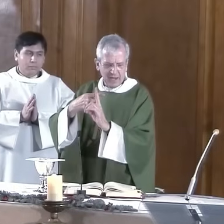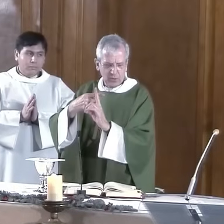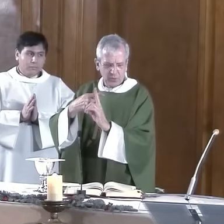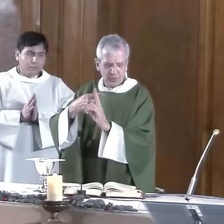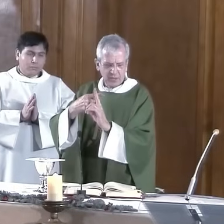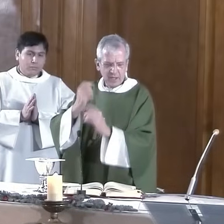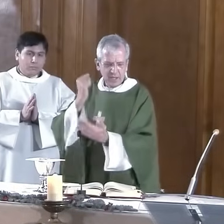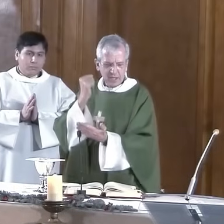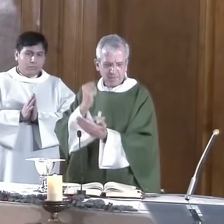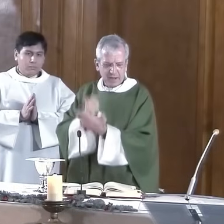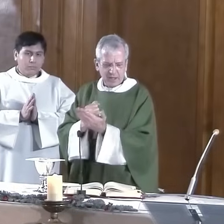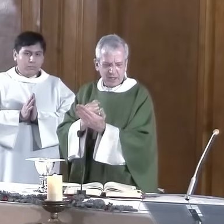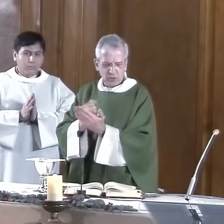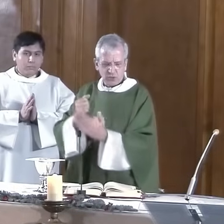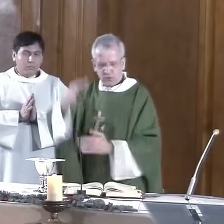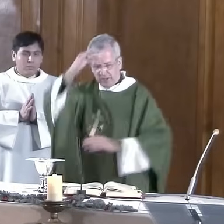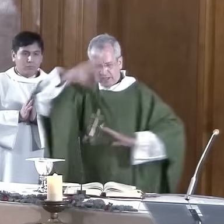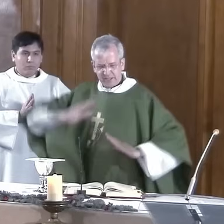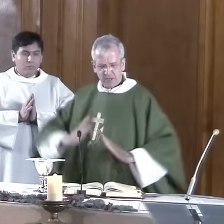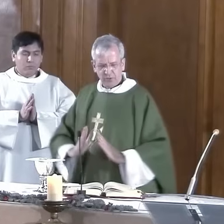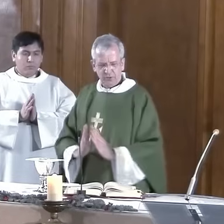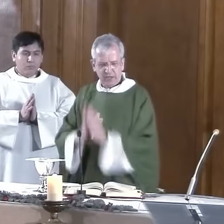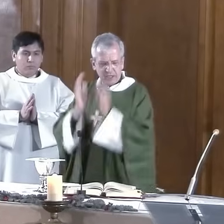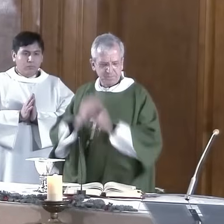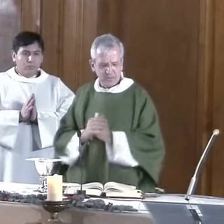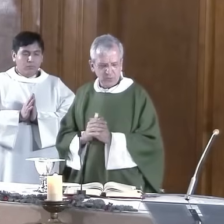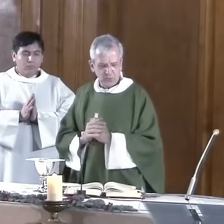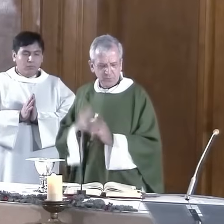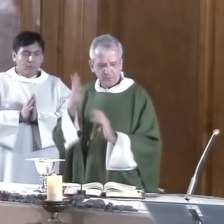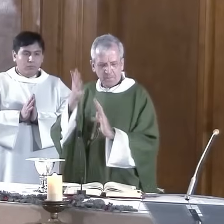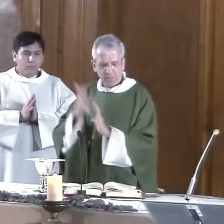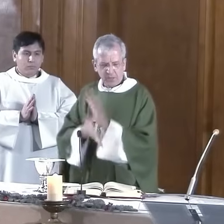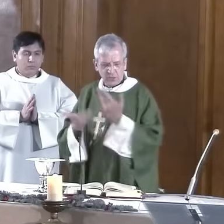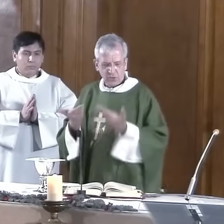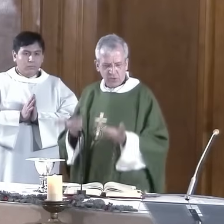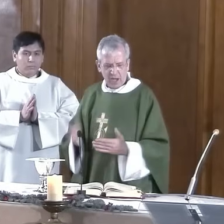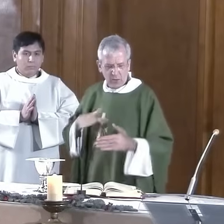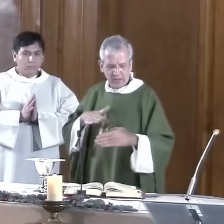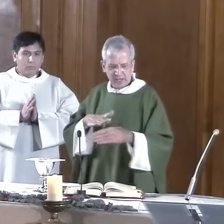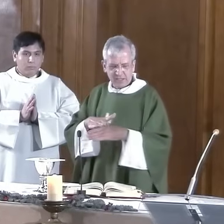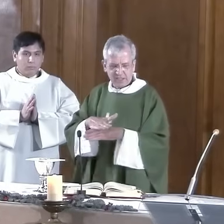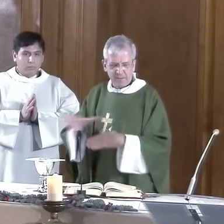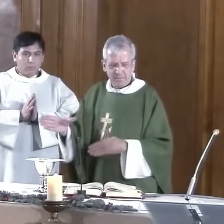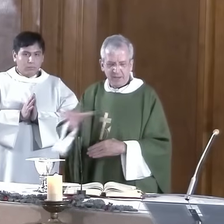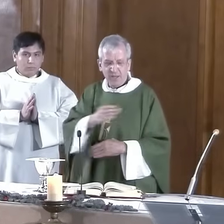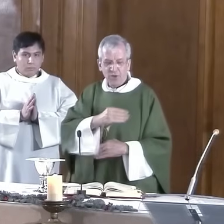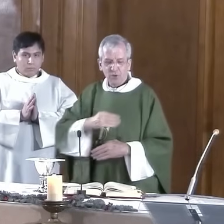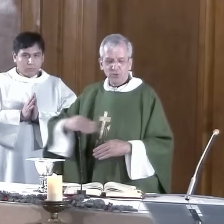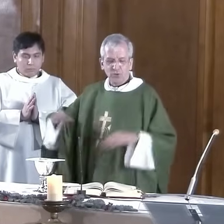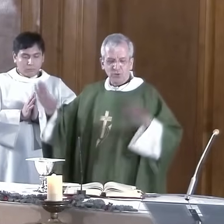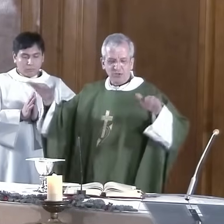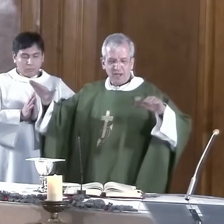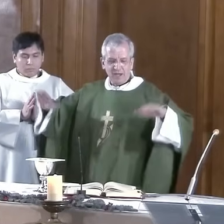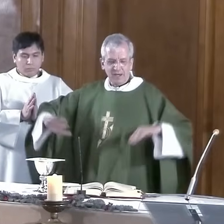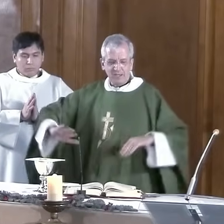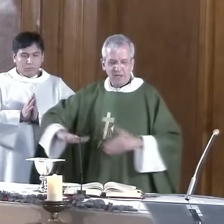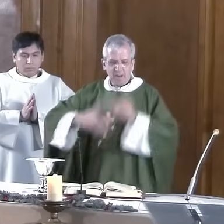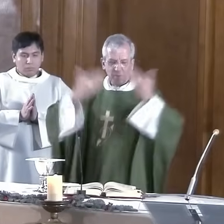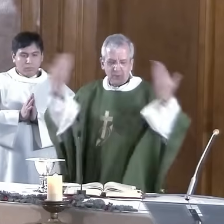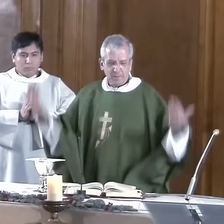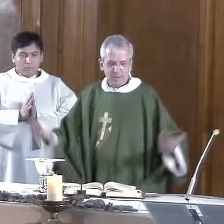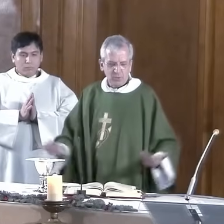en la cruz y marcados con el sello del Espíritu. Por eso, ahora y siempre, con todos los